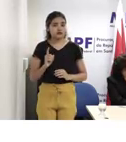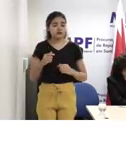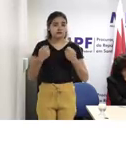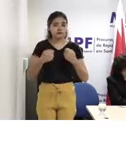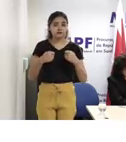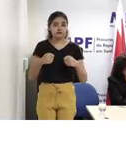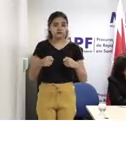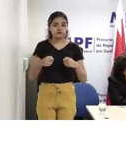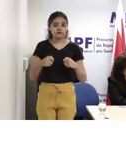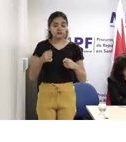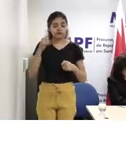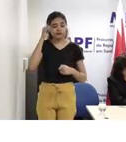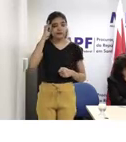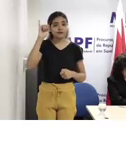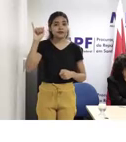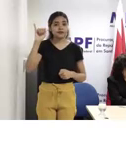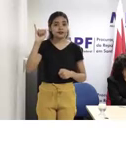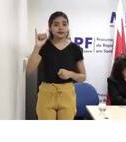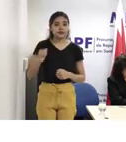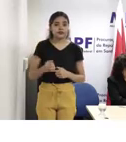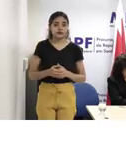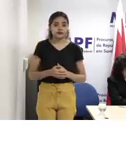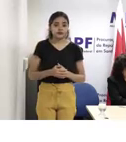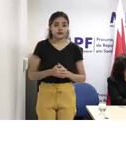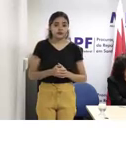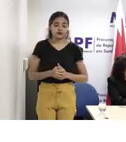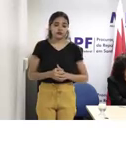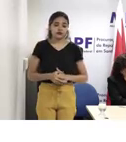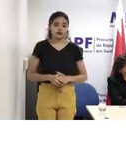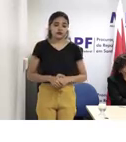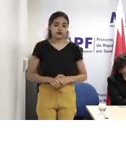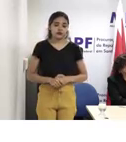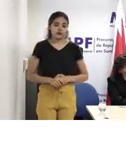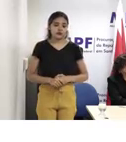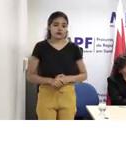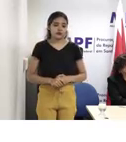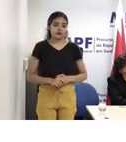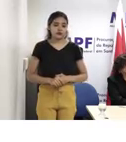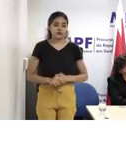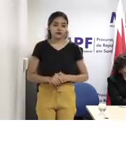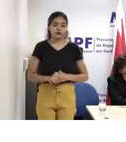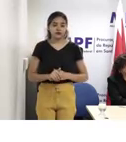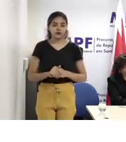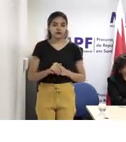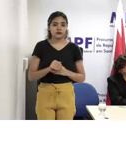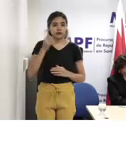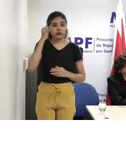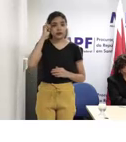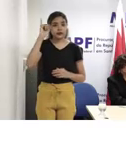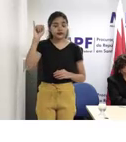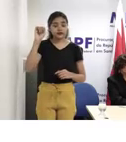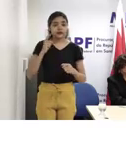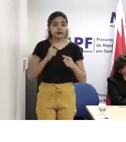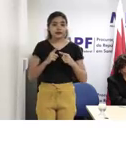como mercadoria para fornecer esses materiais para que esses materiais sejam vendidos para esses criminosos dentro dessa rede